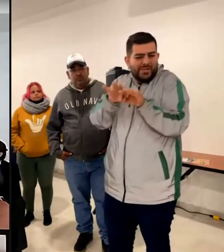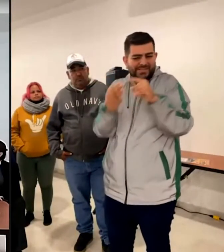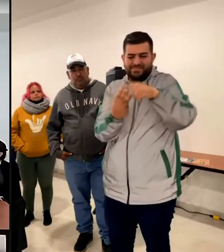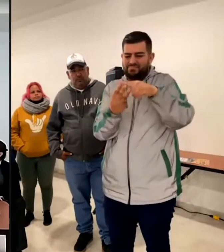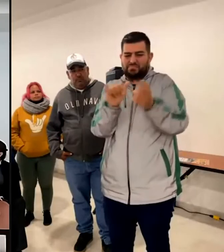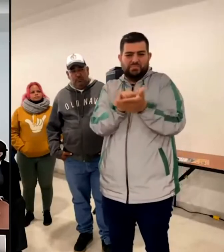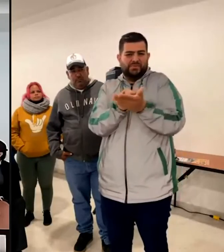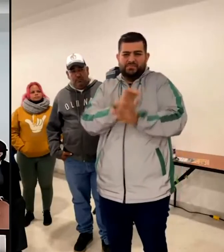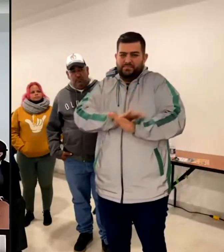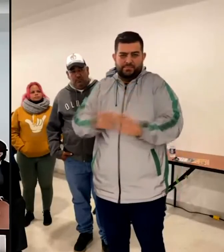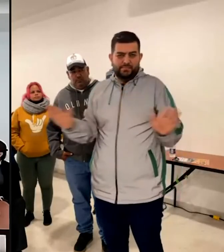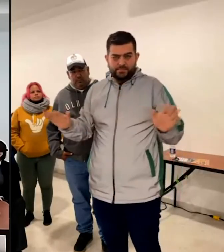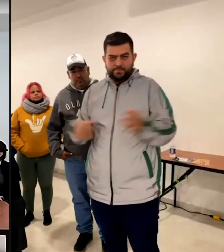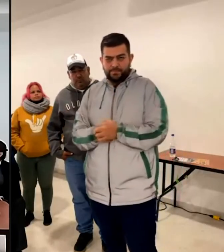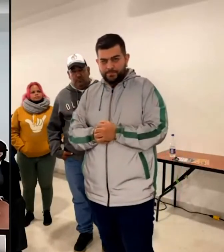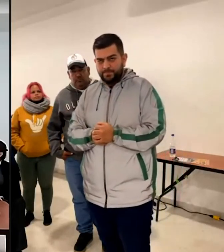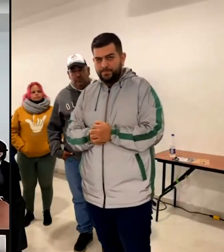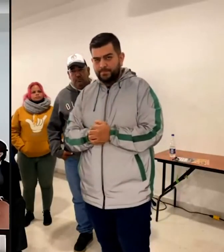e